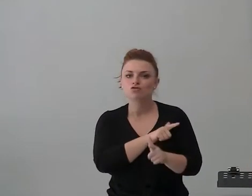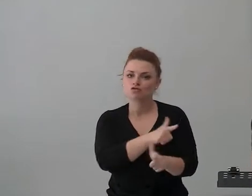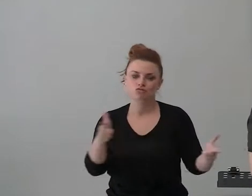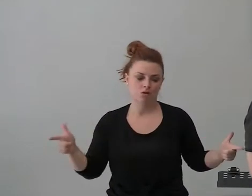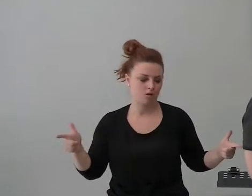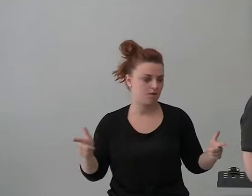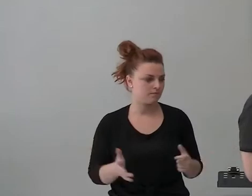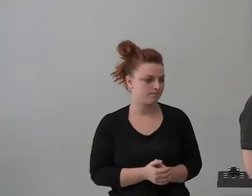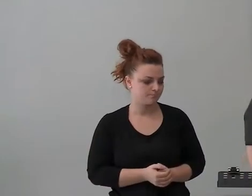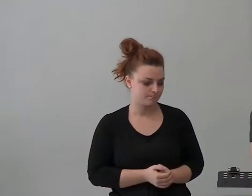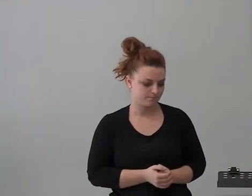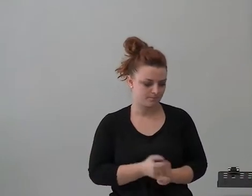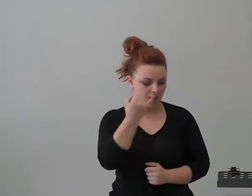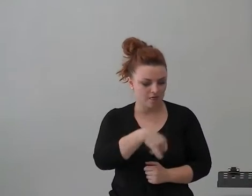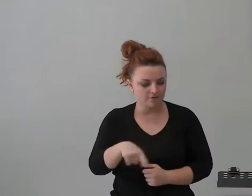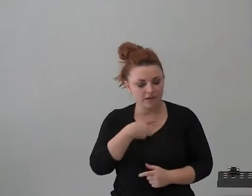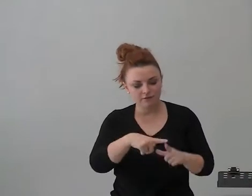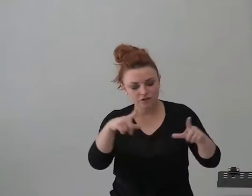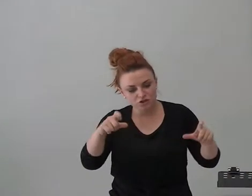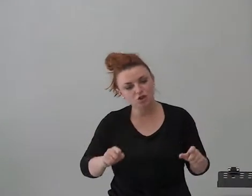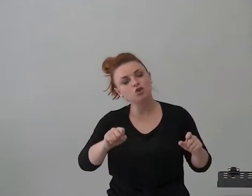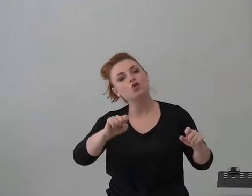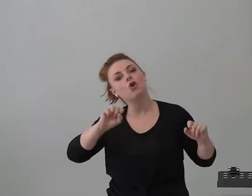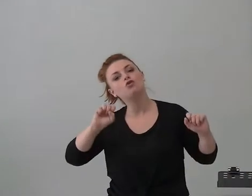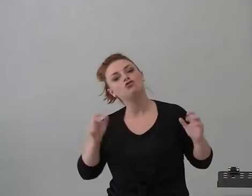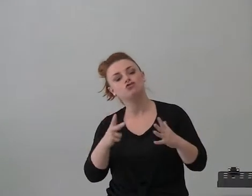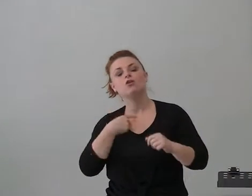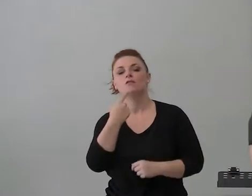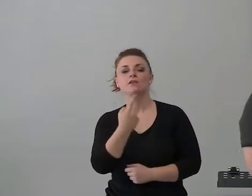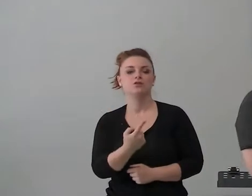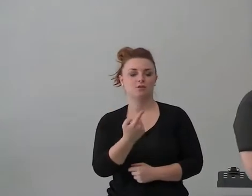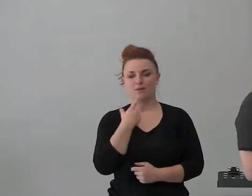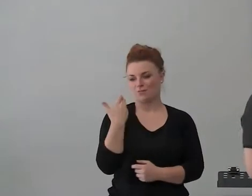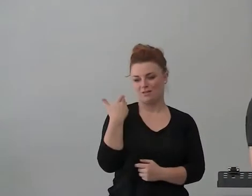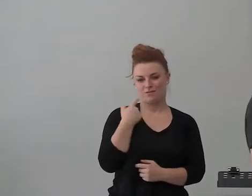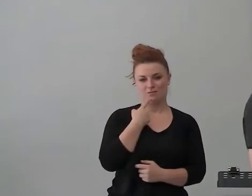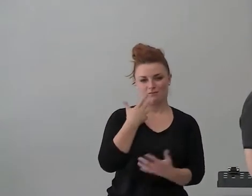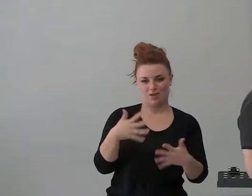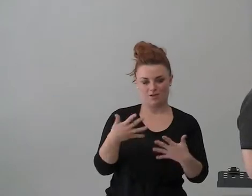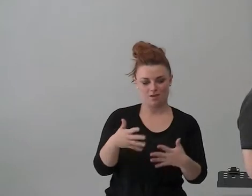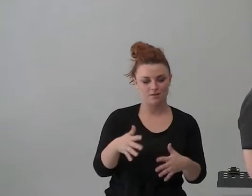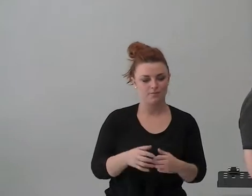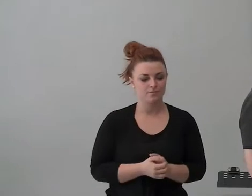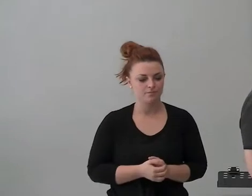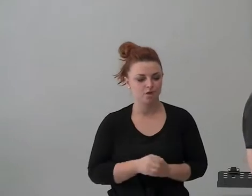E poi finalmente il versetto 19 che abbiamo letto prima.